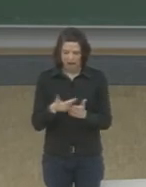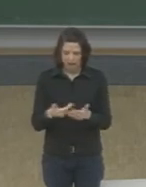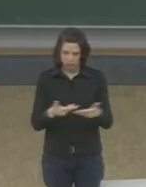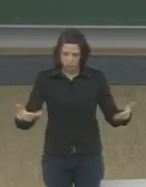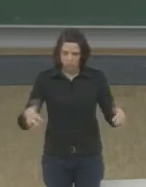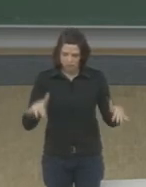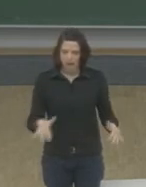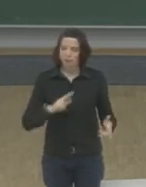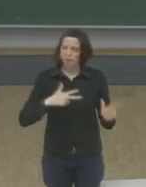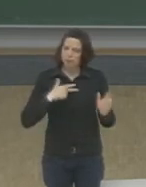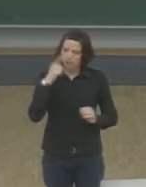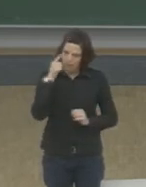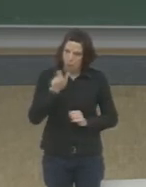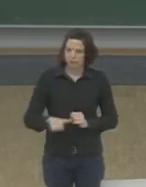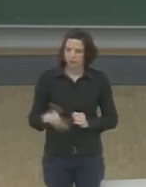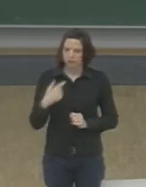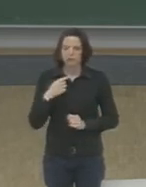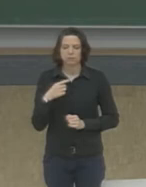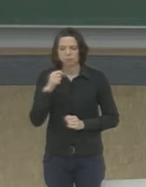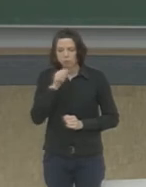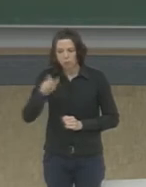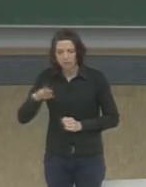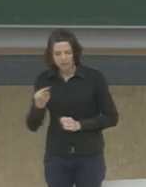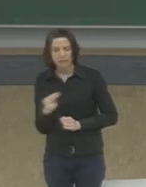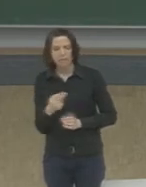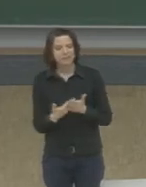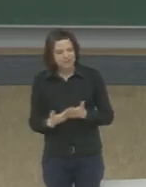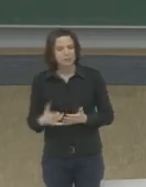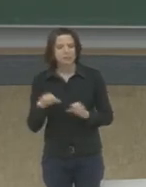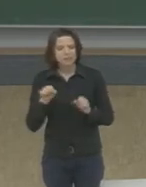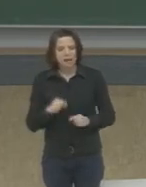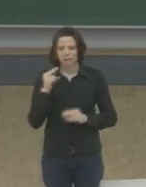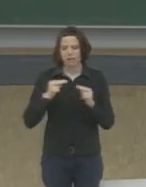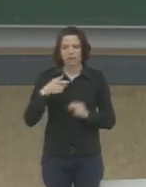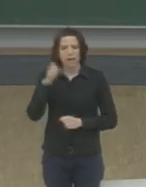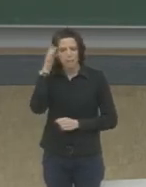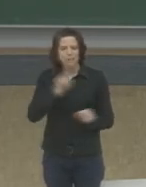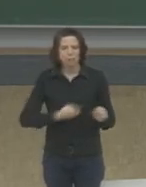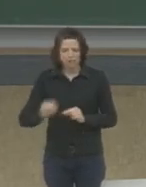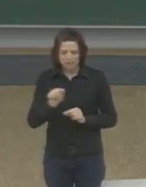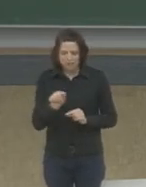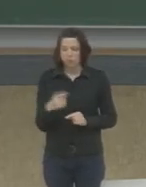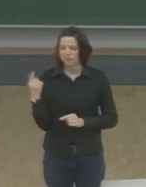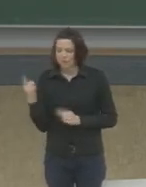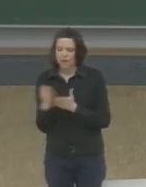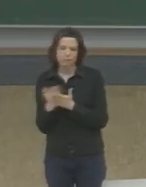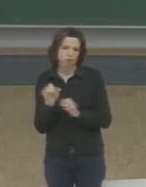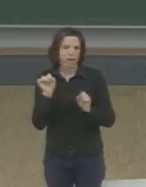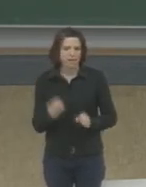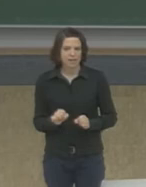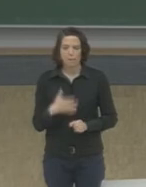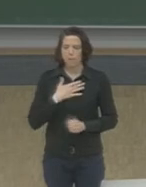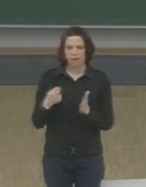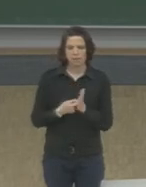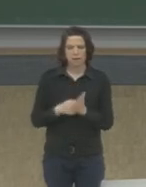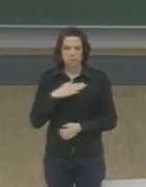Angebot, angesichts die jungen Menschen selbst zu ihren eigenen Interessen, Wertungen und Entscheidungen finden